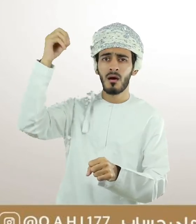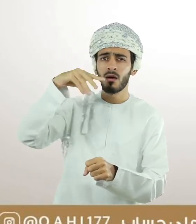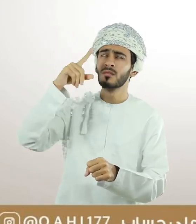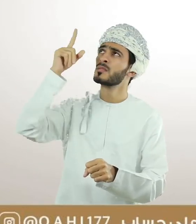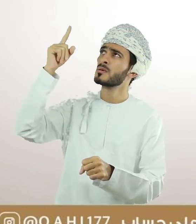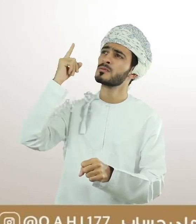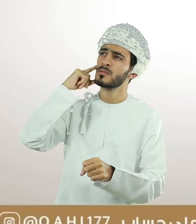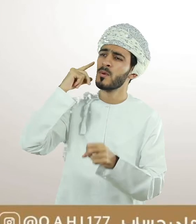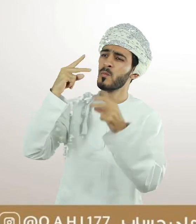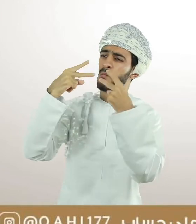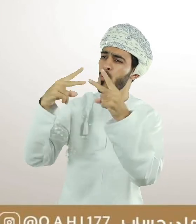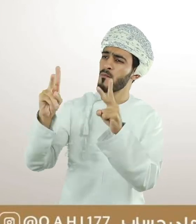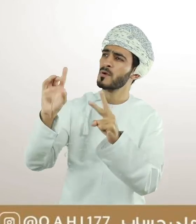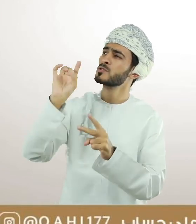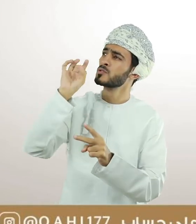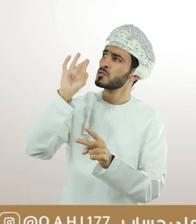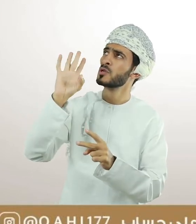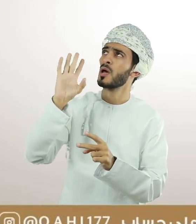طيبة